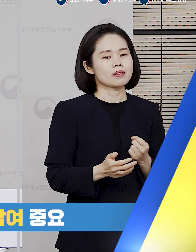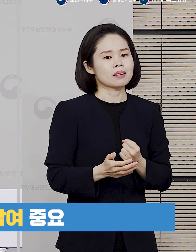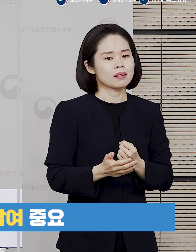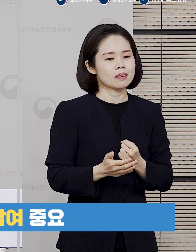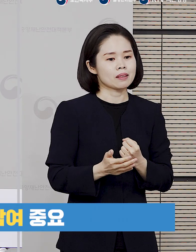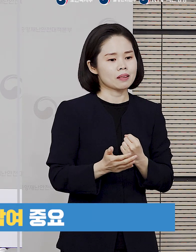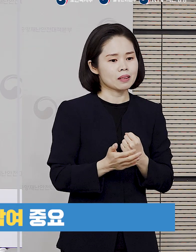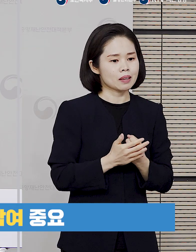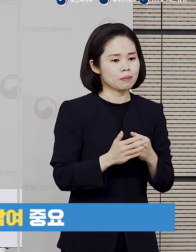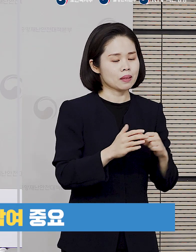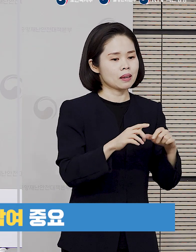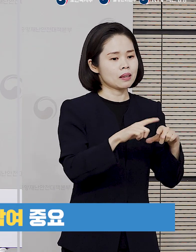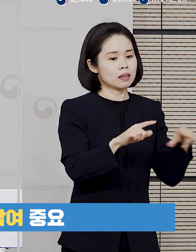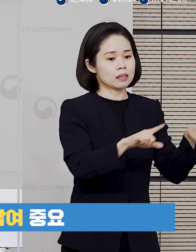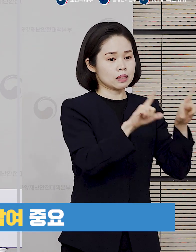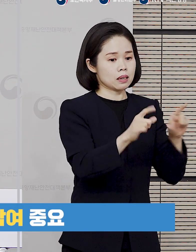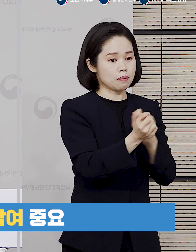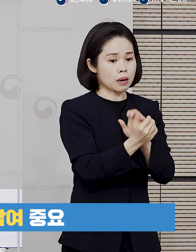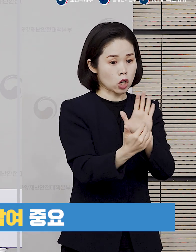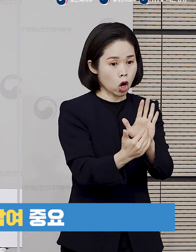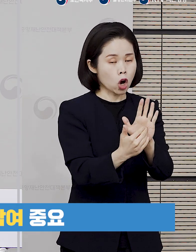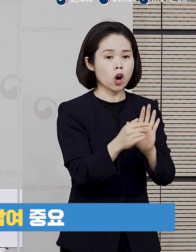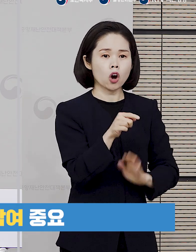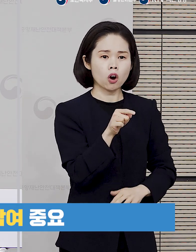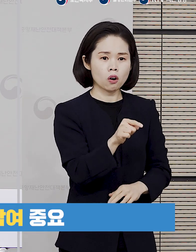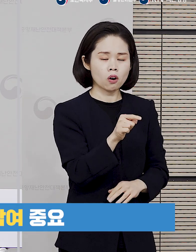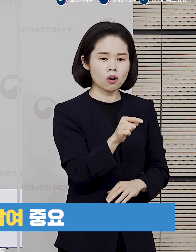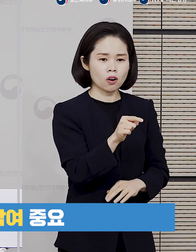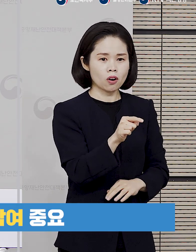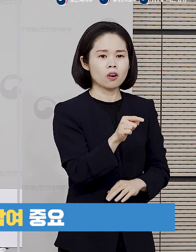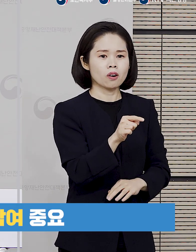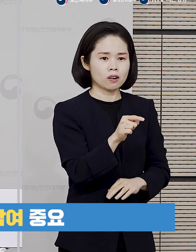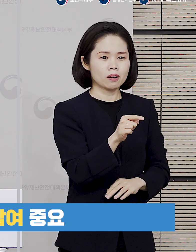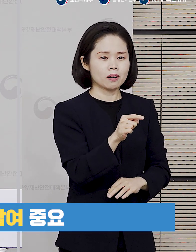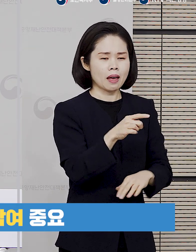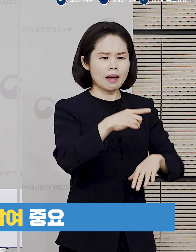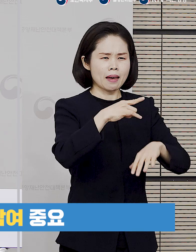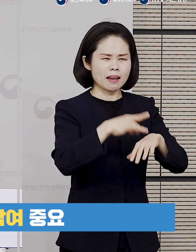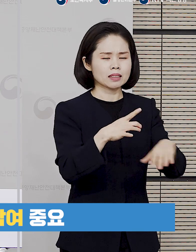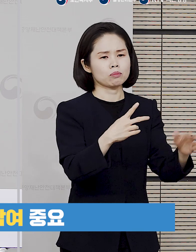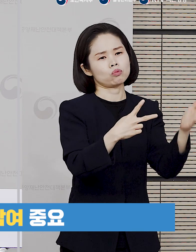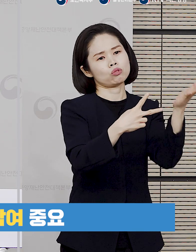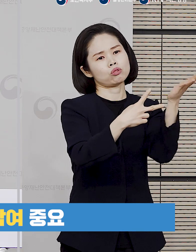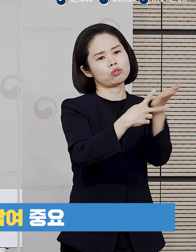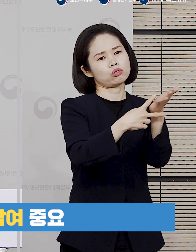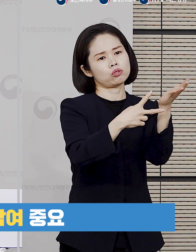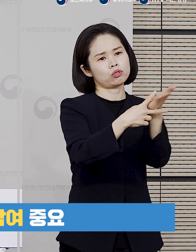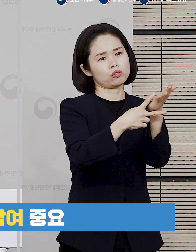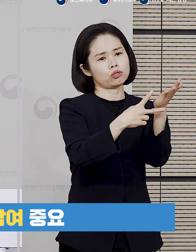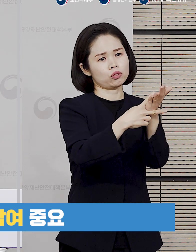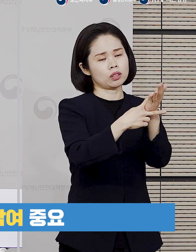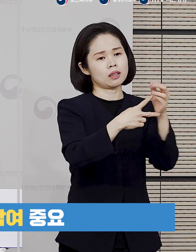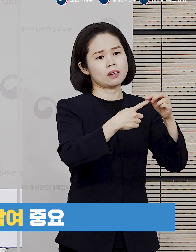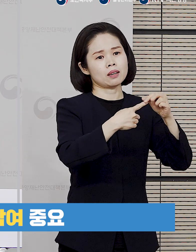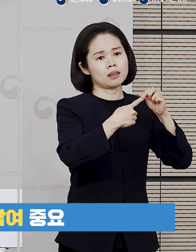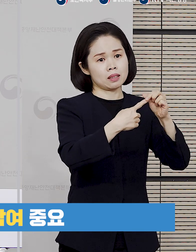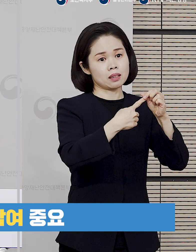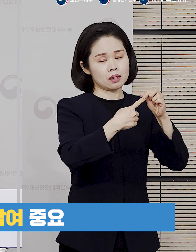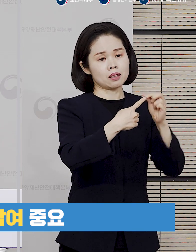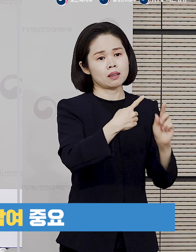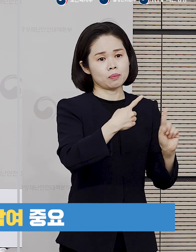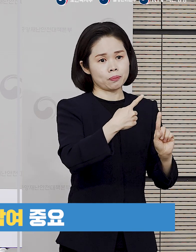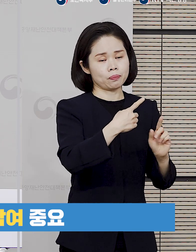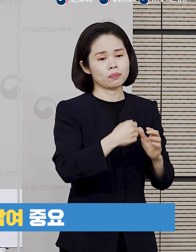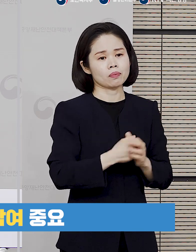생활 방역이라고 말씀을 드리게 되면 이 부분은 두 가지가 굉장히 핵심적인 요소가 될 것입니다.